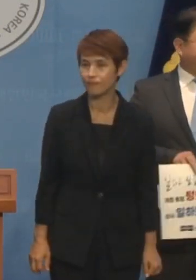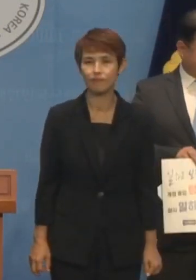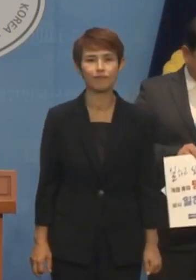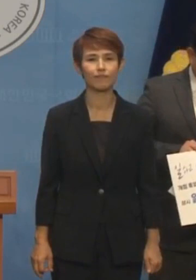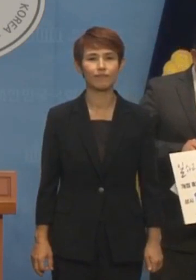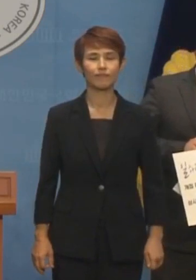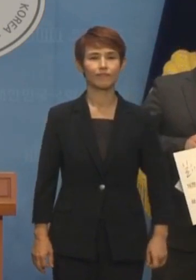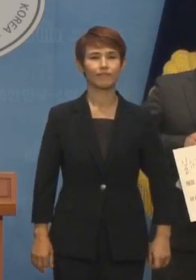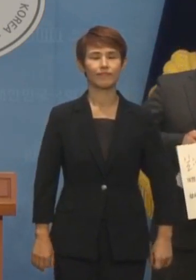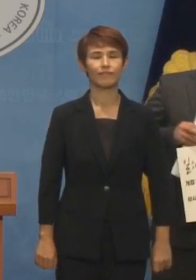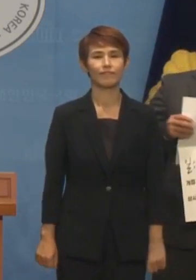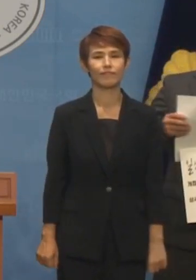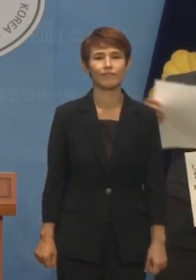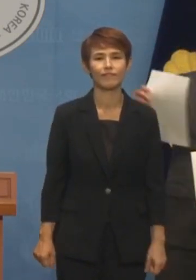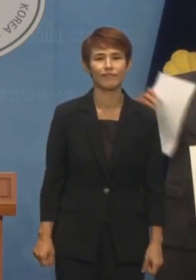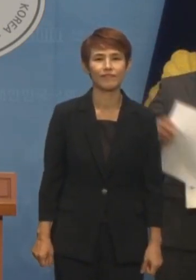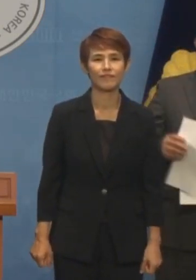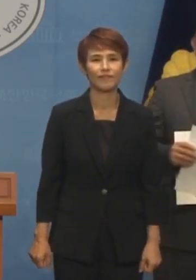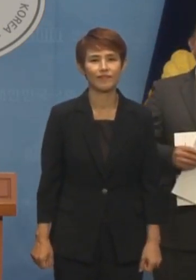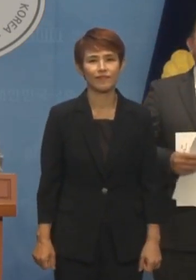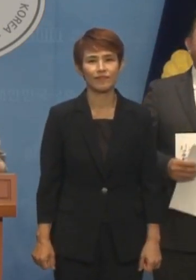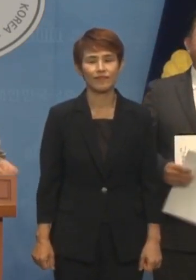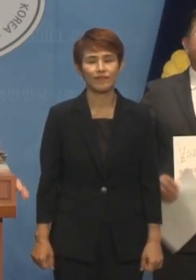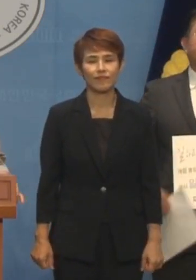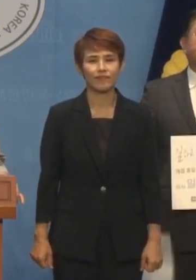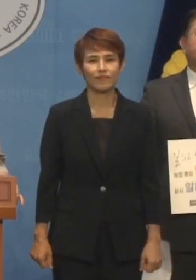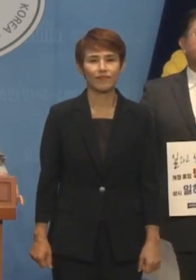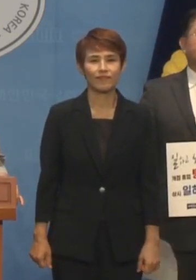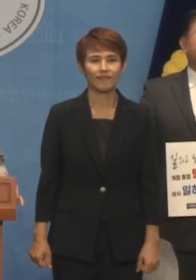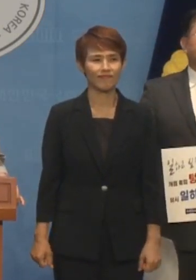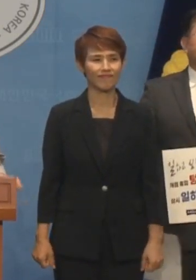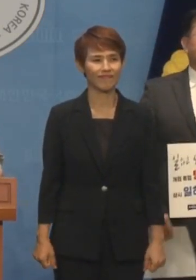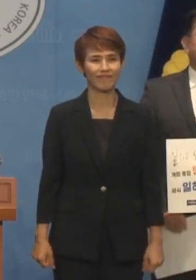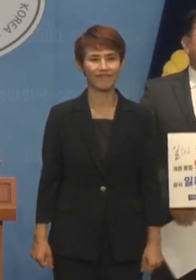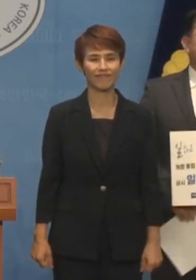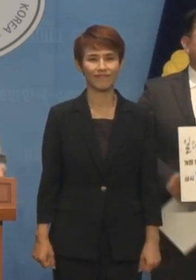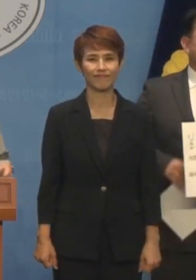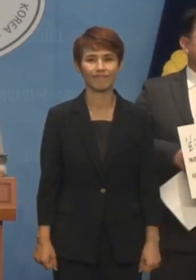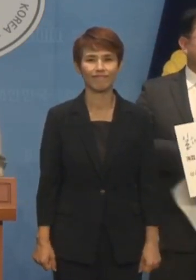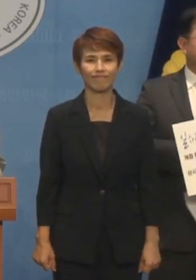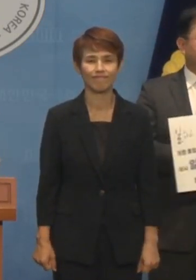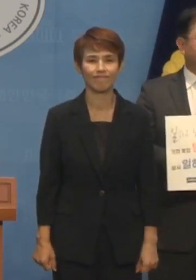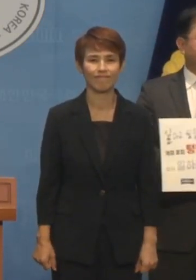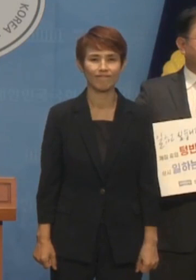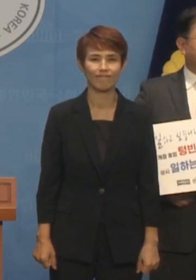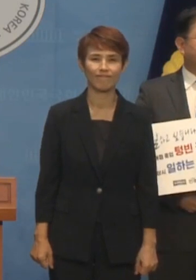하고 이동하실 때 제가 여기 받을게요. 여기 있으니까. 네.